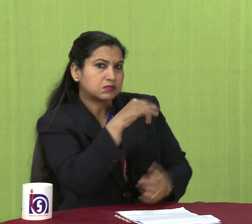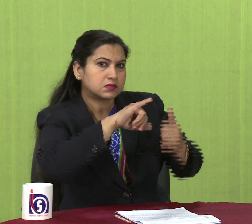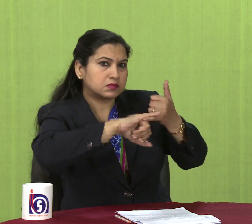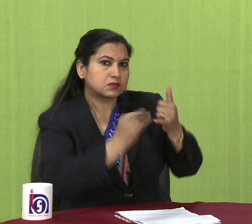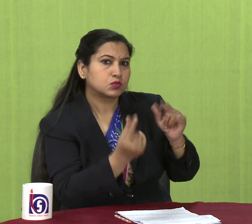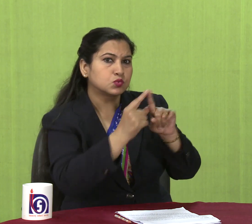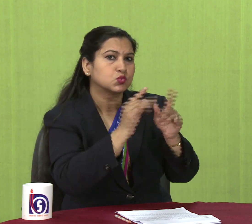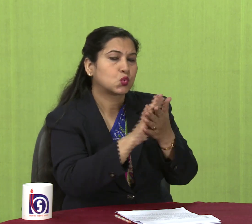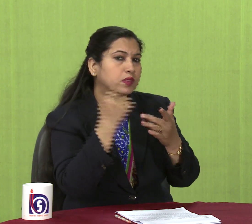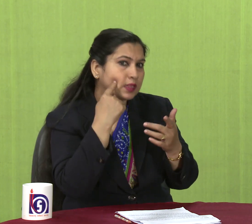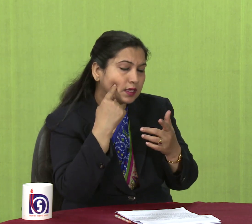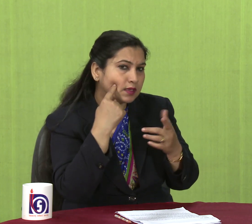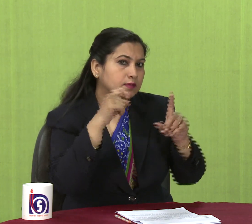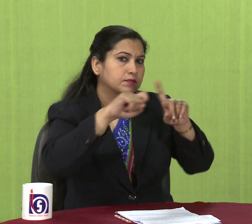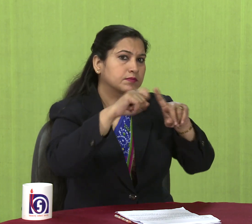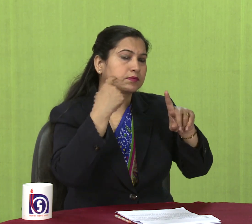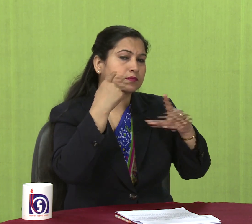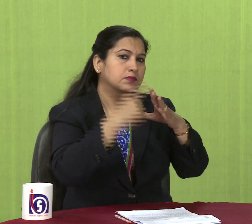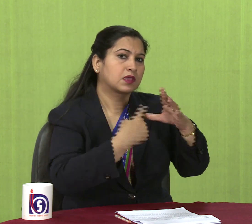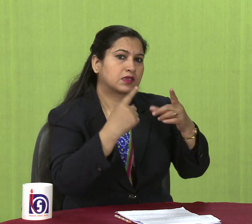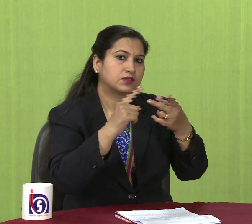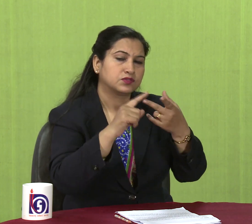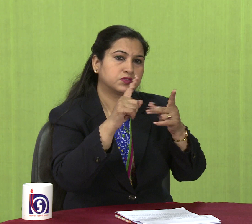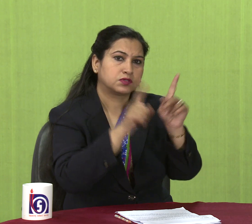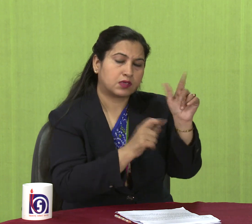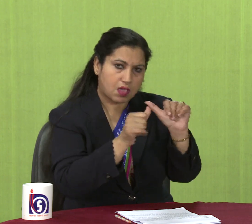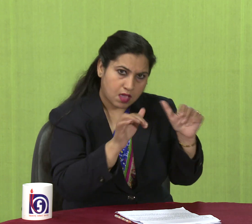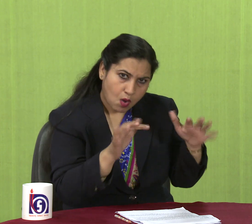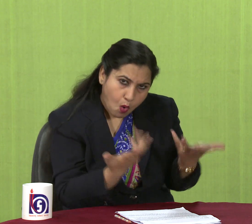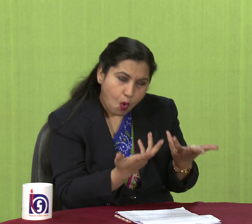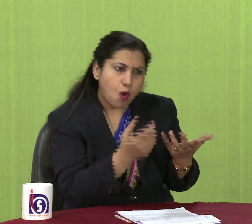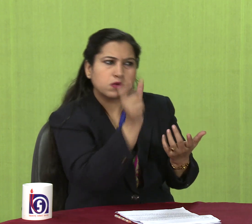सुधी जाहीं और आँखी लगी रहे,